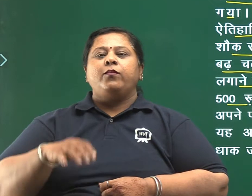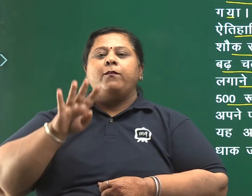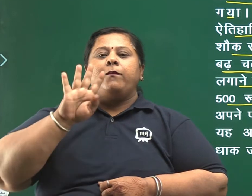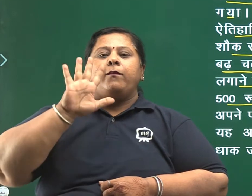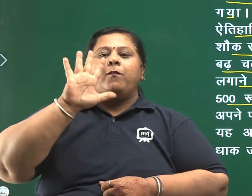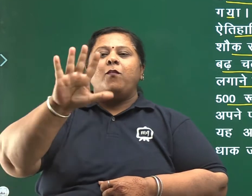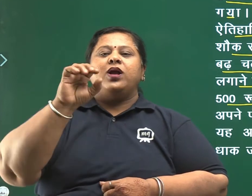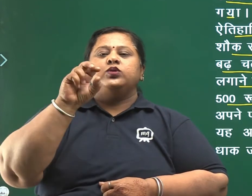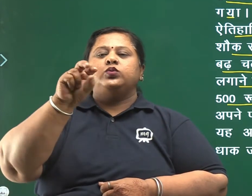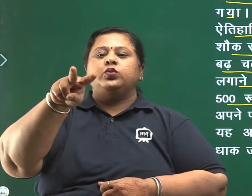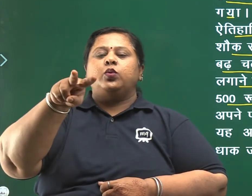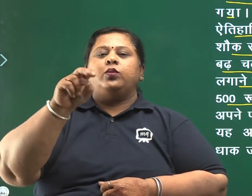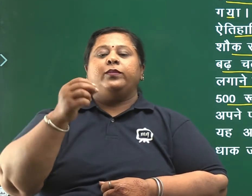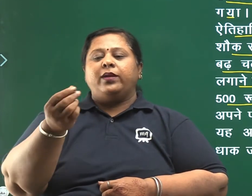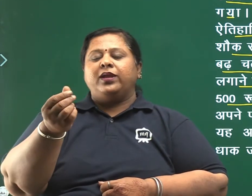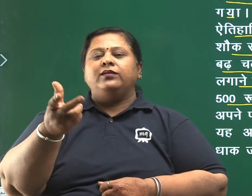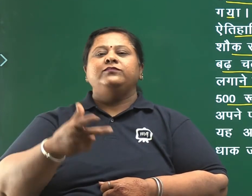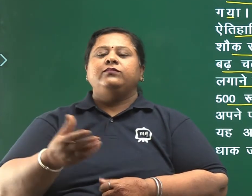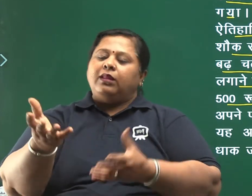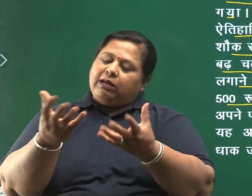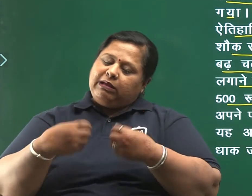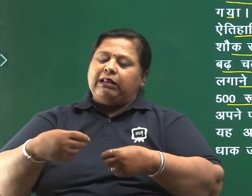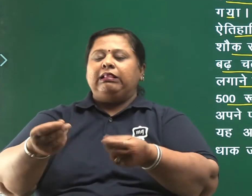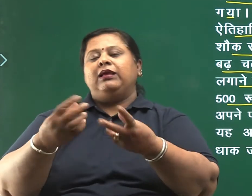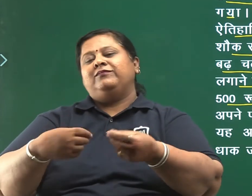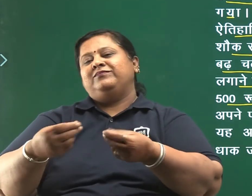500 रुपये में खरीद लिया।